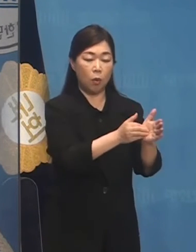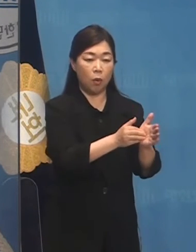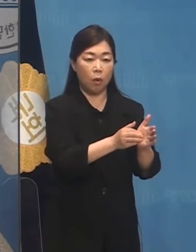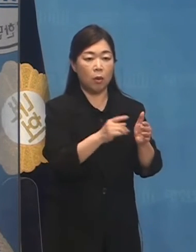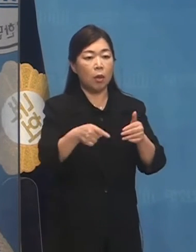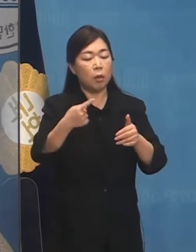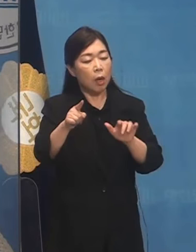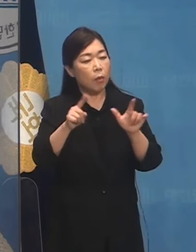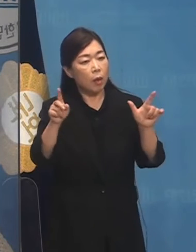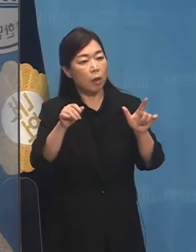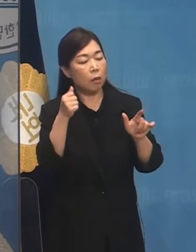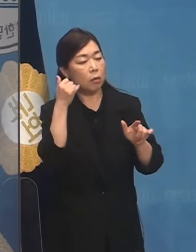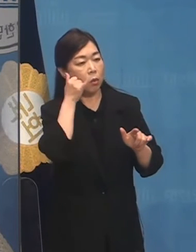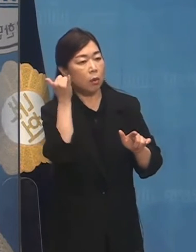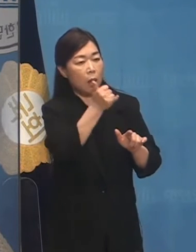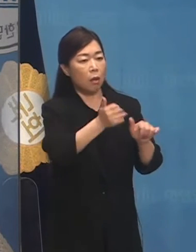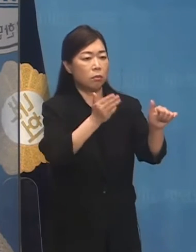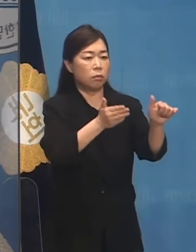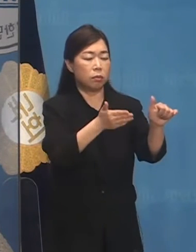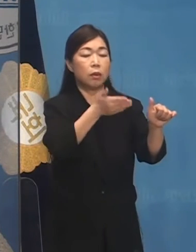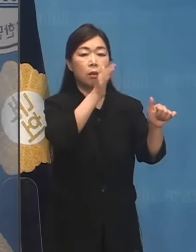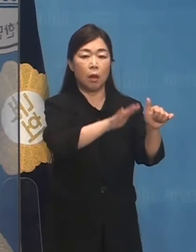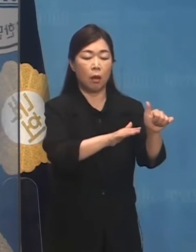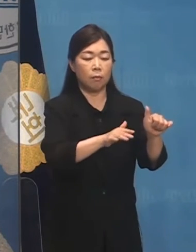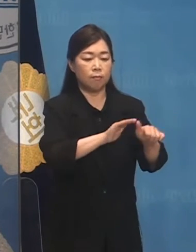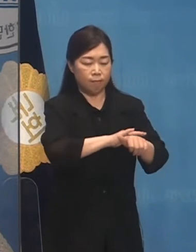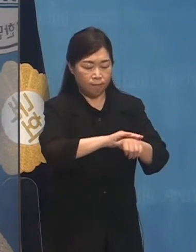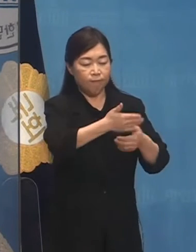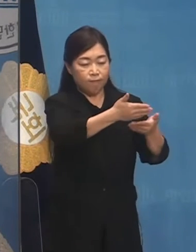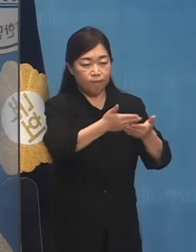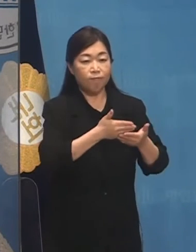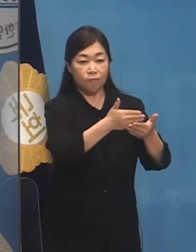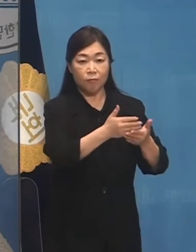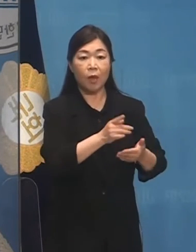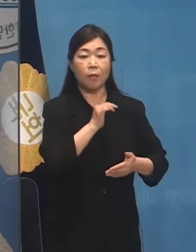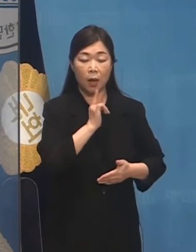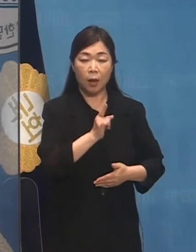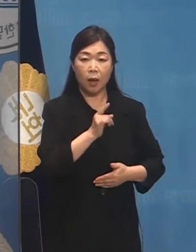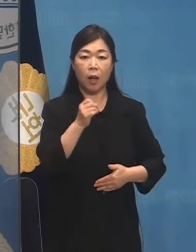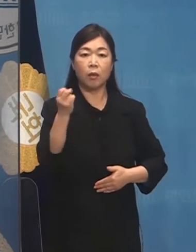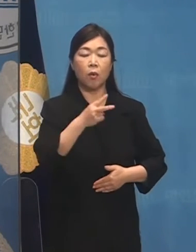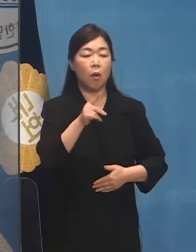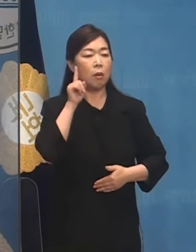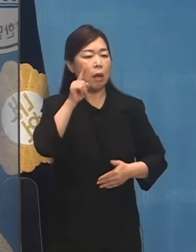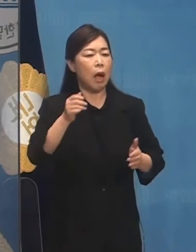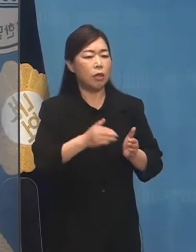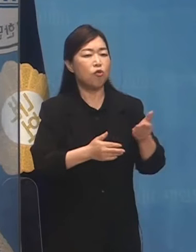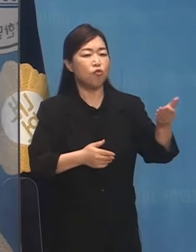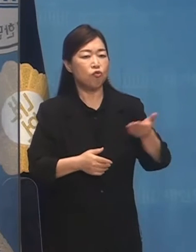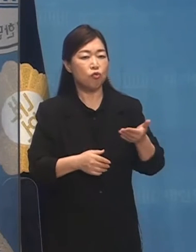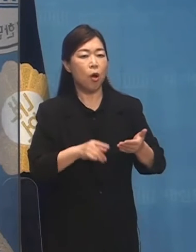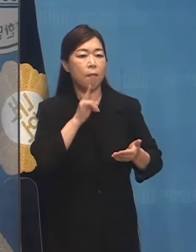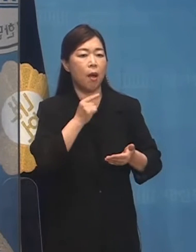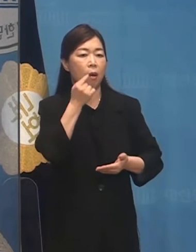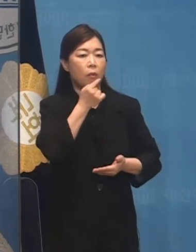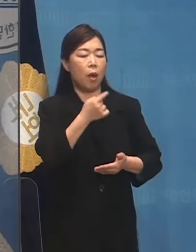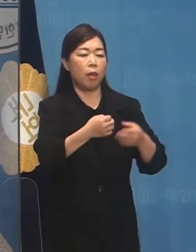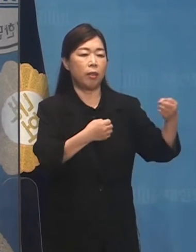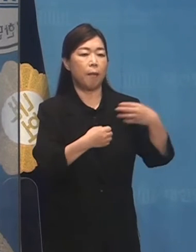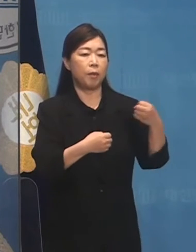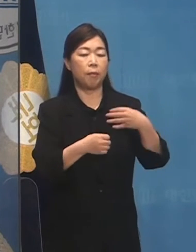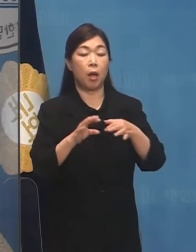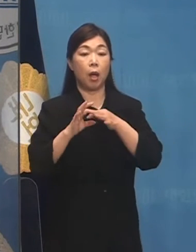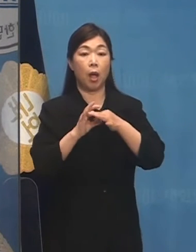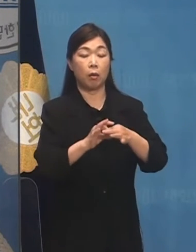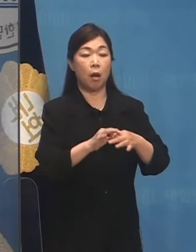독촉을 했는데 성실히 협조하겠다. 그리고 또 내일까지 보내주겠다. 뭐 그런 답변들을